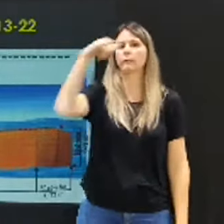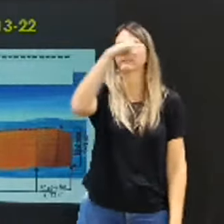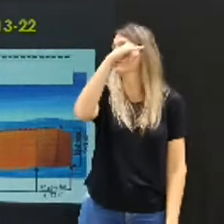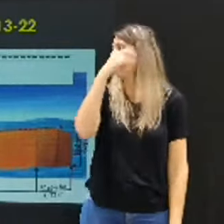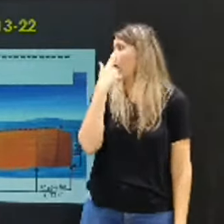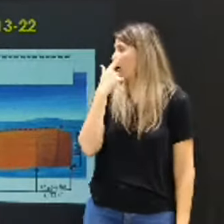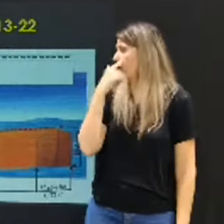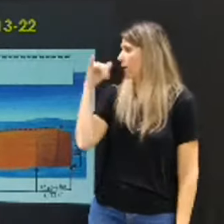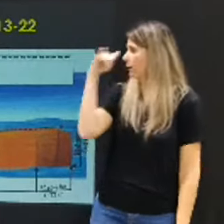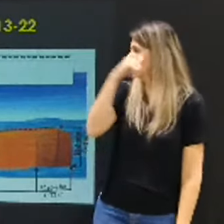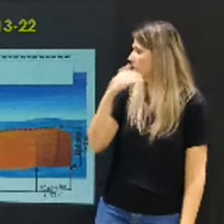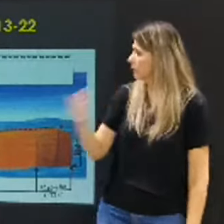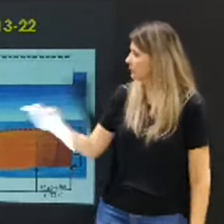Está vendo a comparação com o avião?